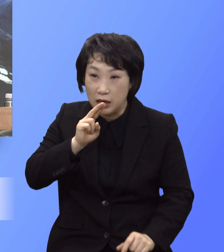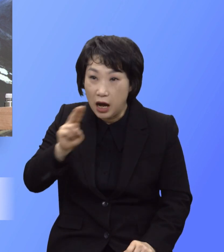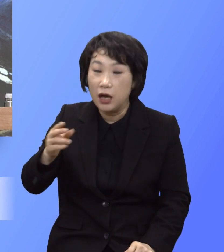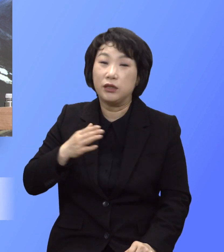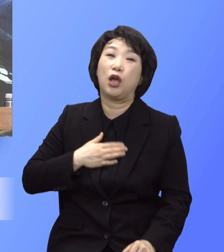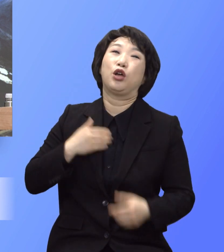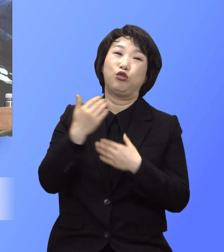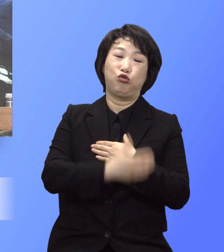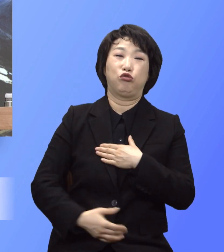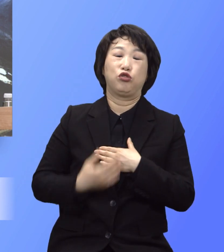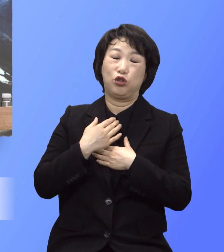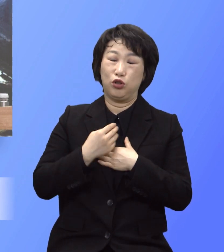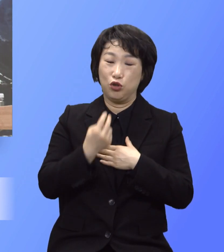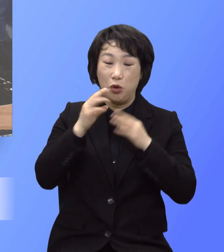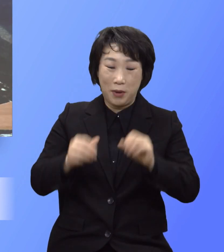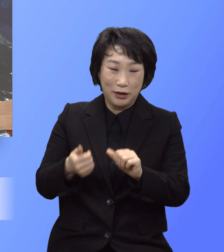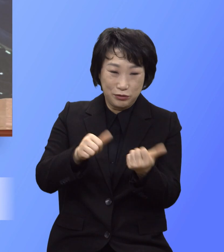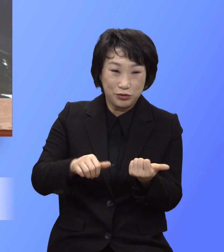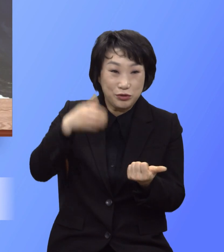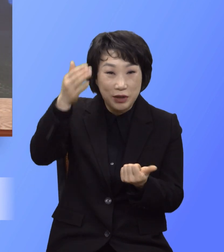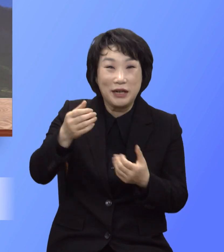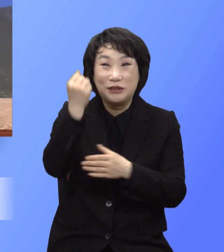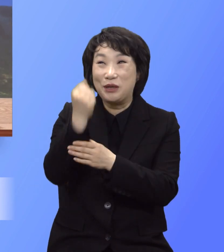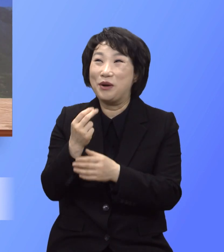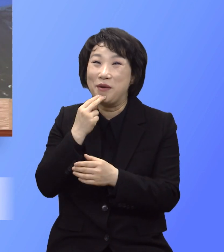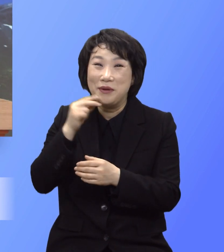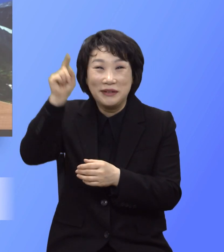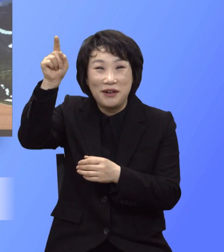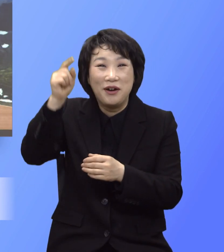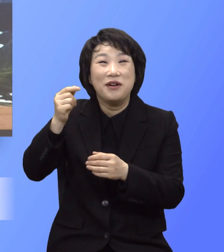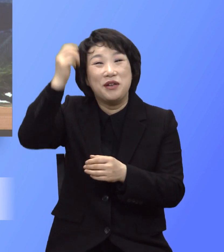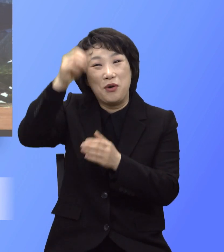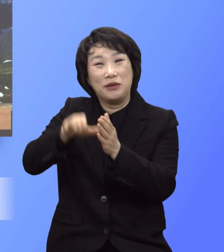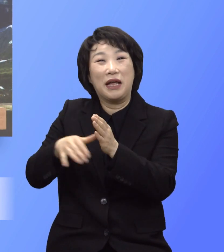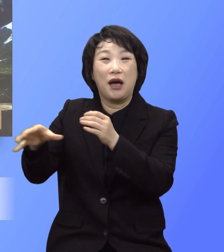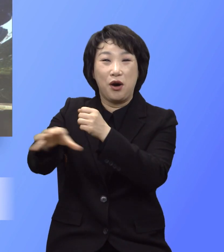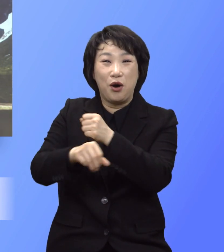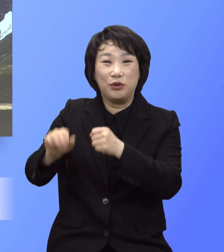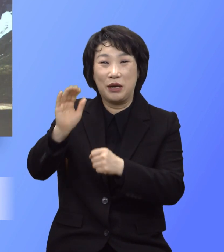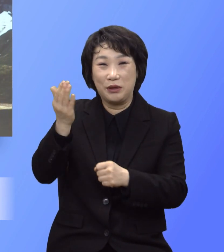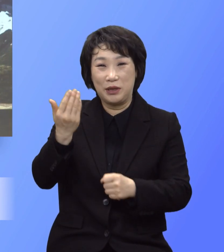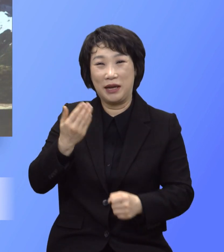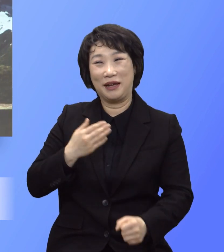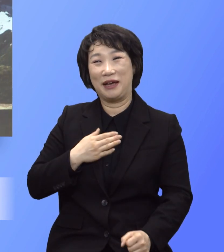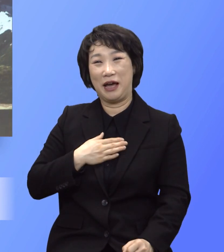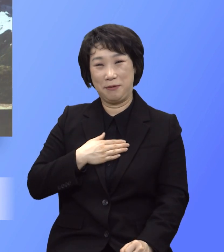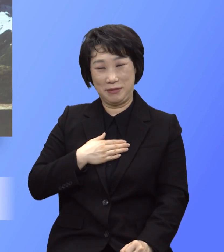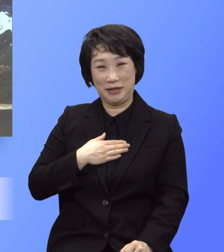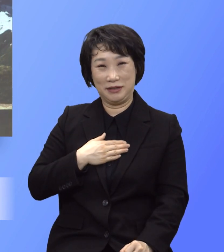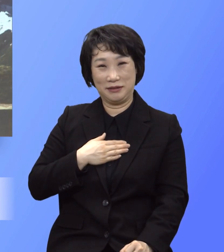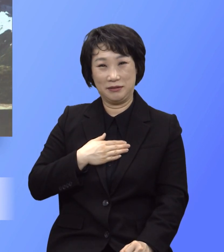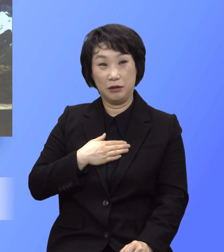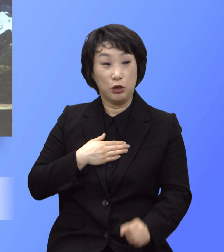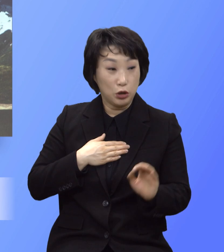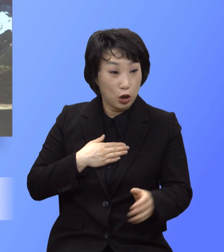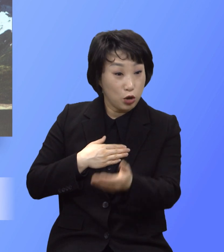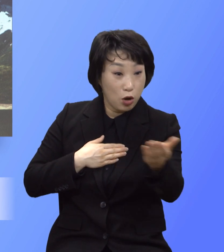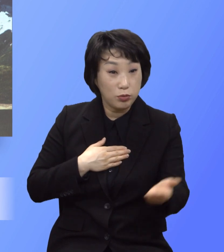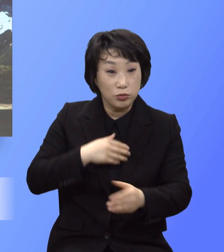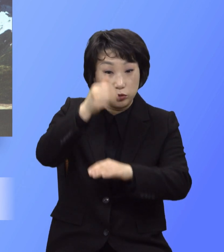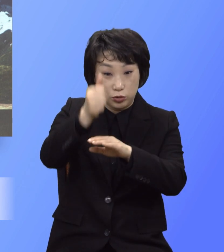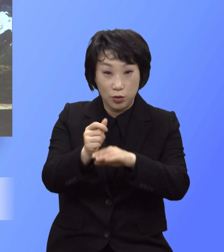내 육신이 끝난 다음에 썩지 않을 것을 거두지 않겠느냐 그 말입니다. 근데